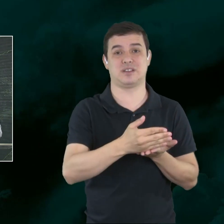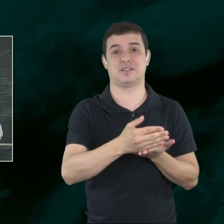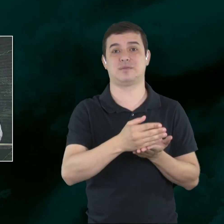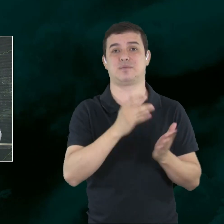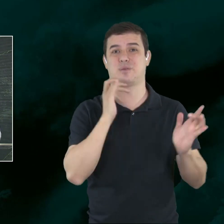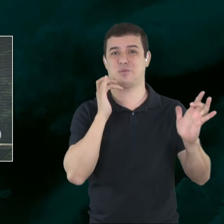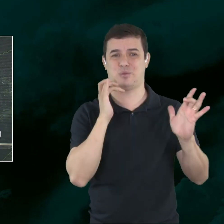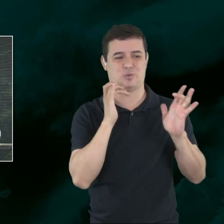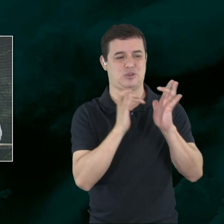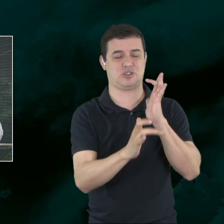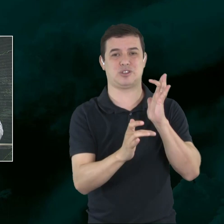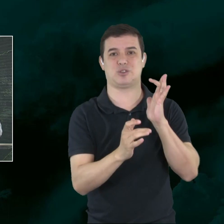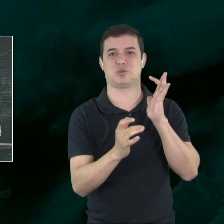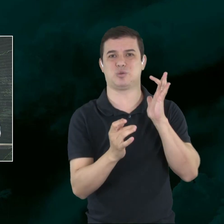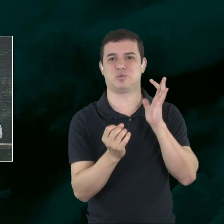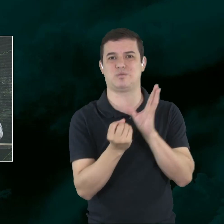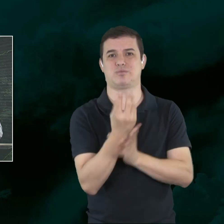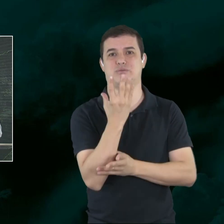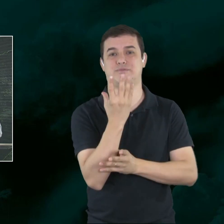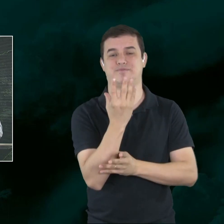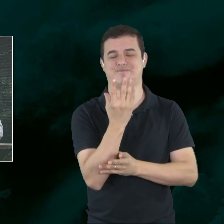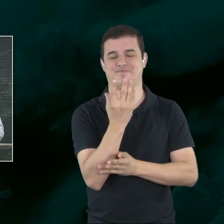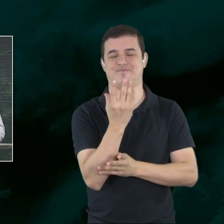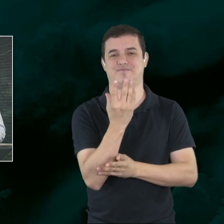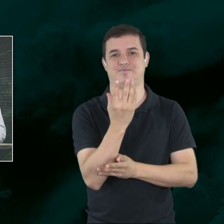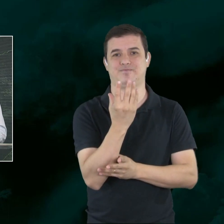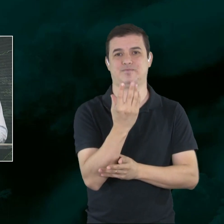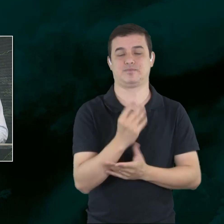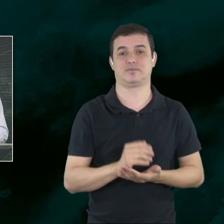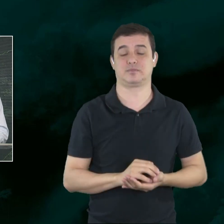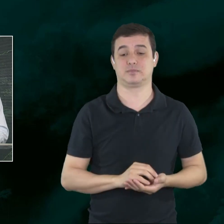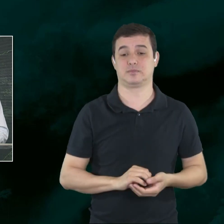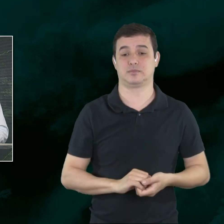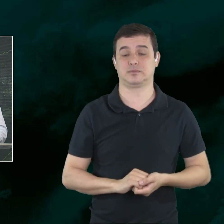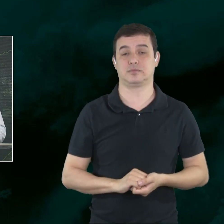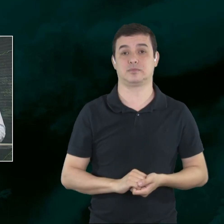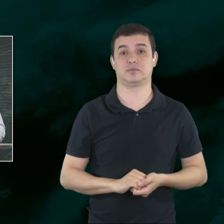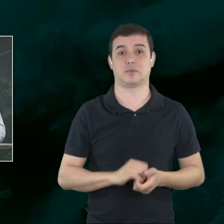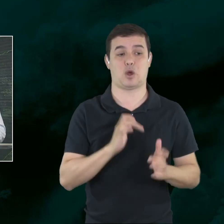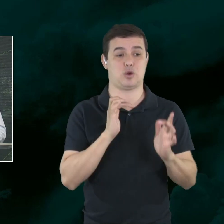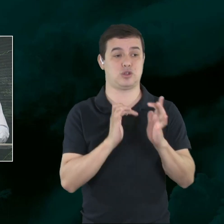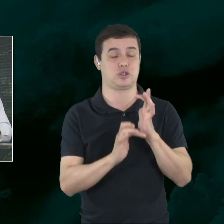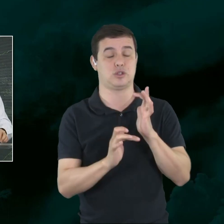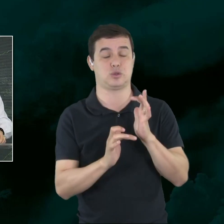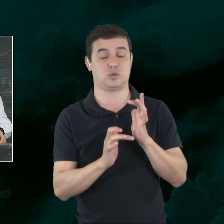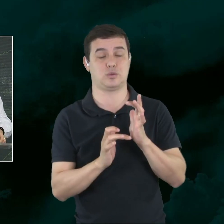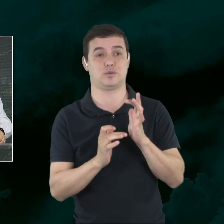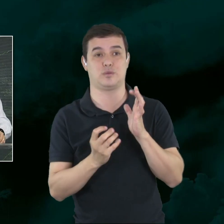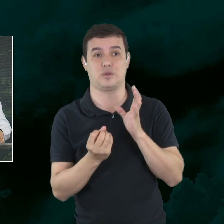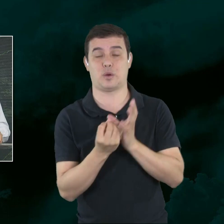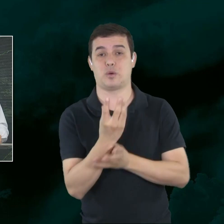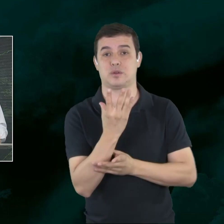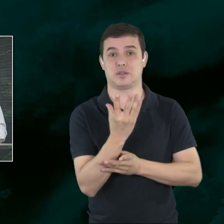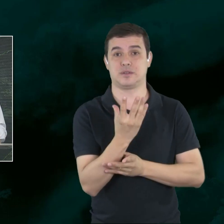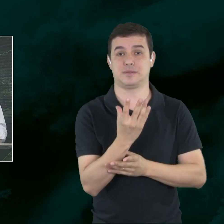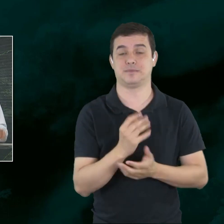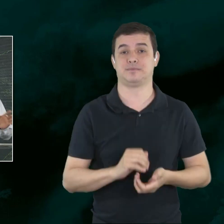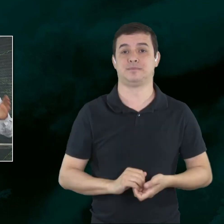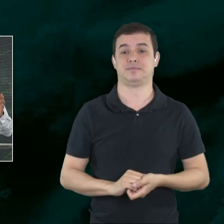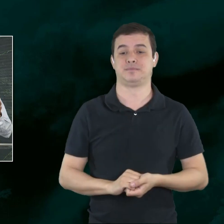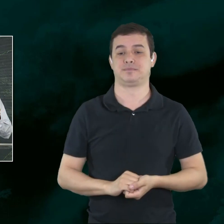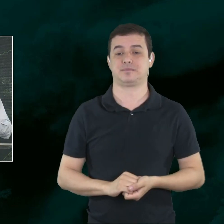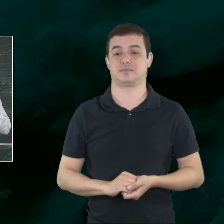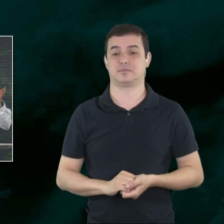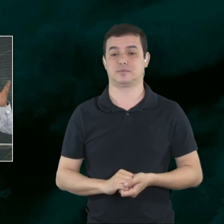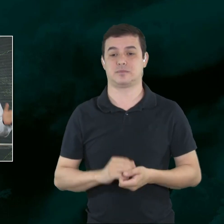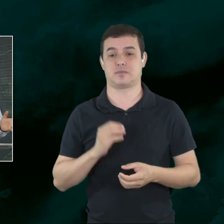do surgimento do homem da iniquidade, do anticristo. Portanto, queridos irmãos,